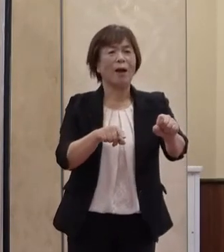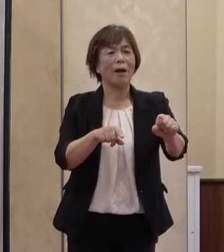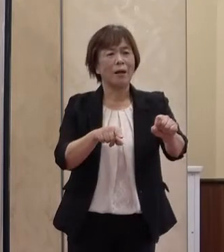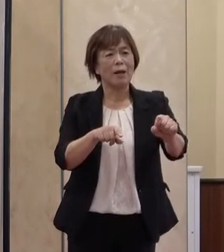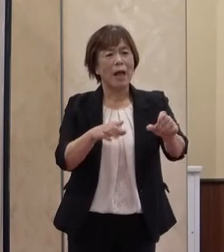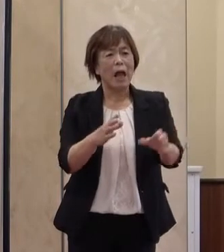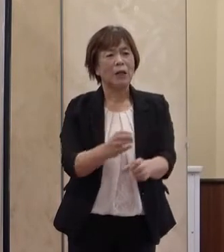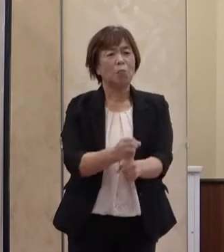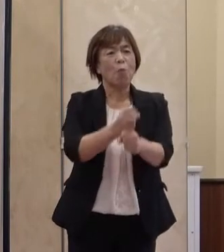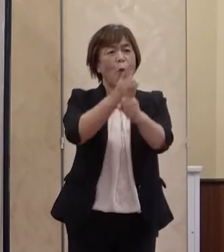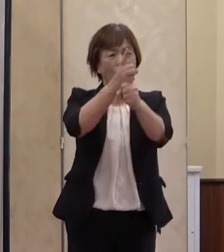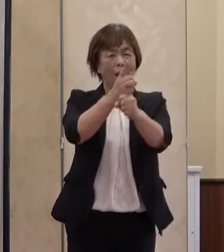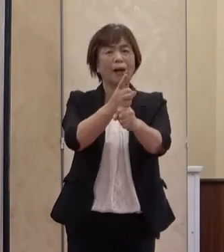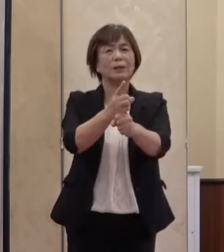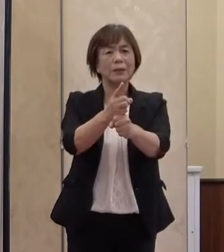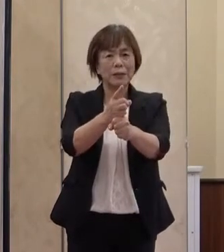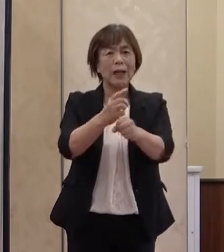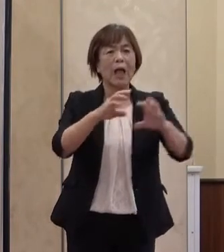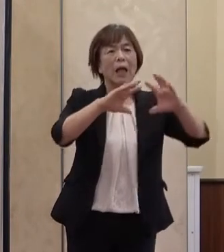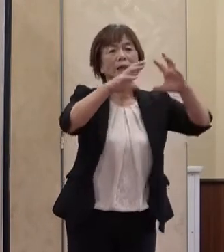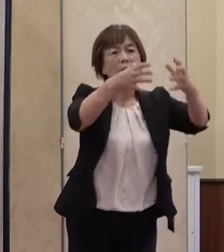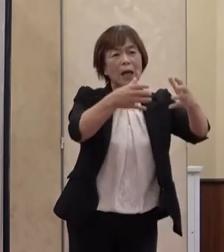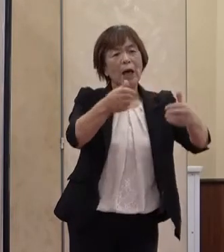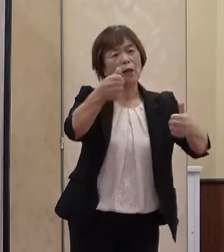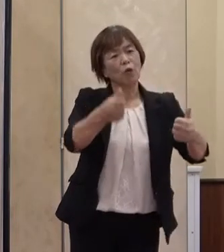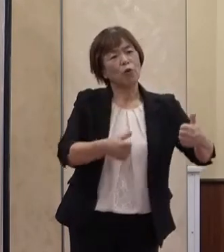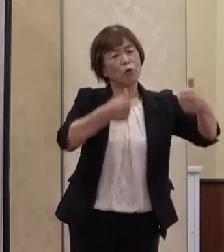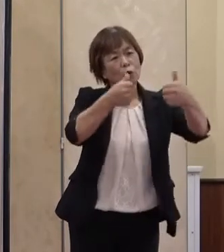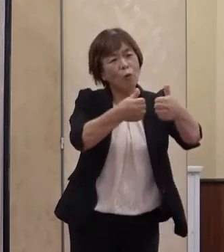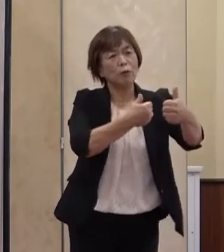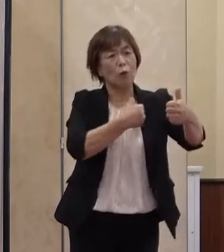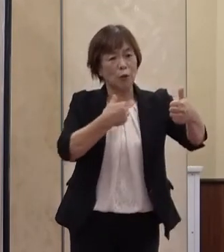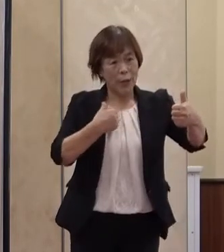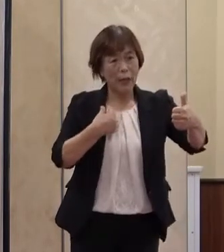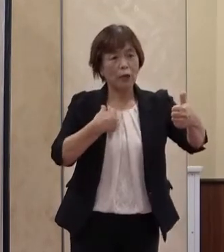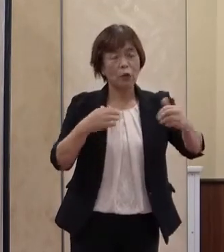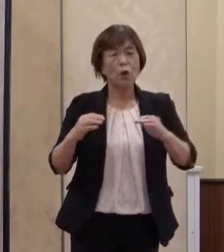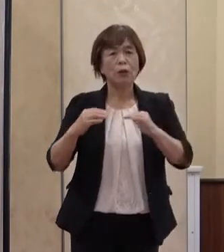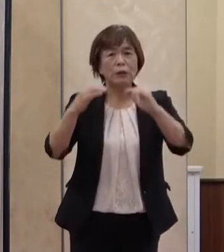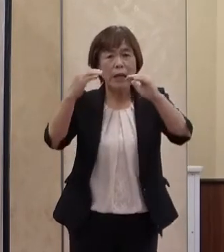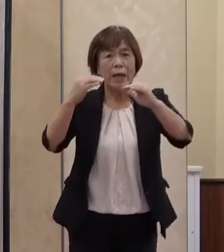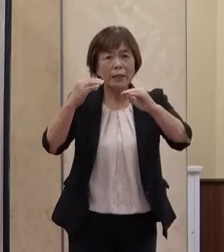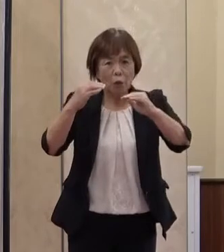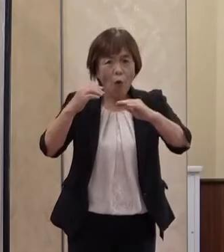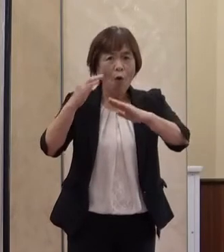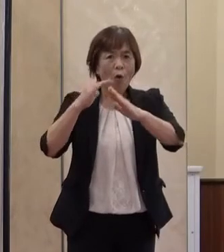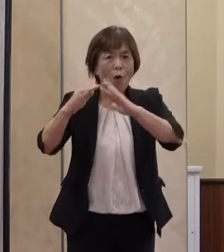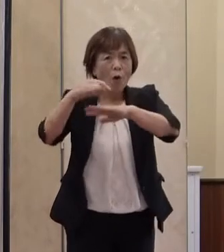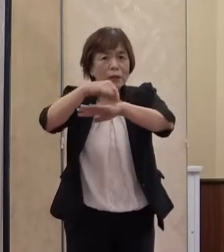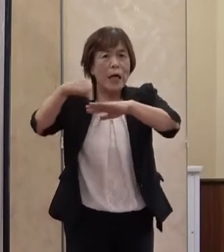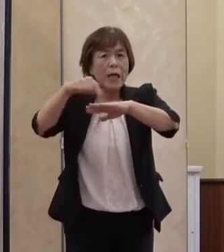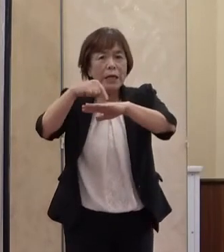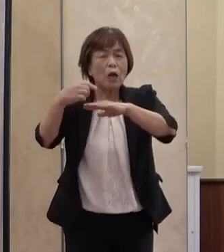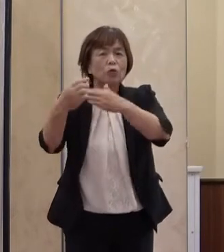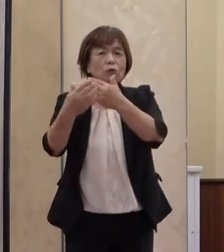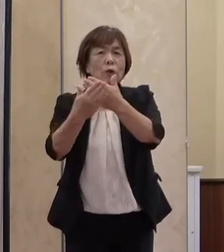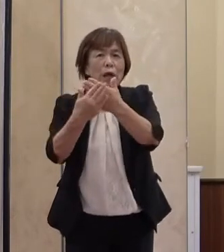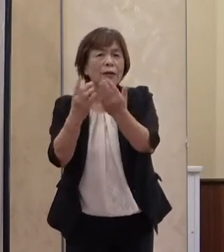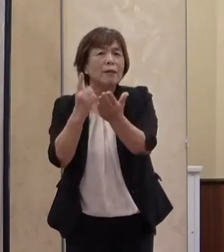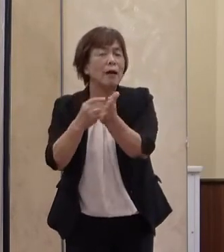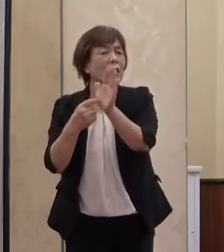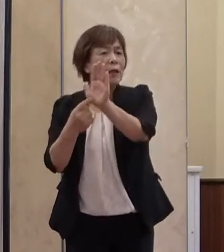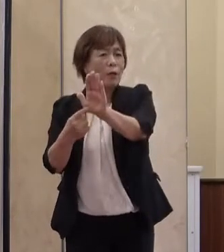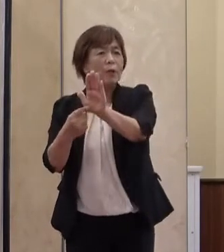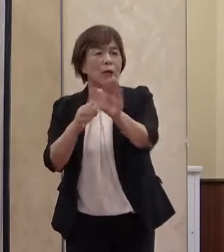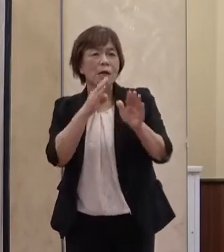一本化してね、世界と競争できるような成長戦略を描くだけじゃなくて実行できる組織を作らなきゃいけませ